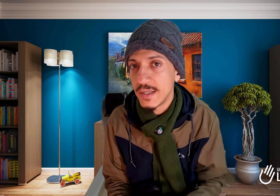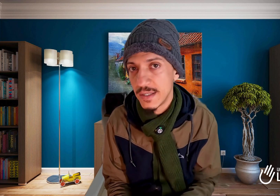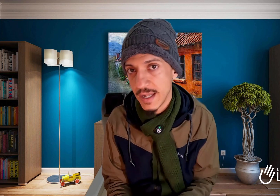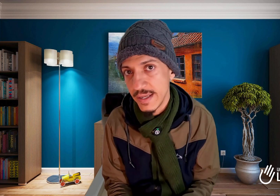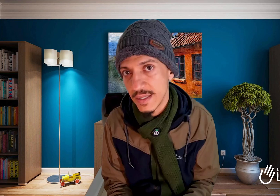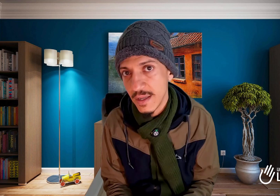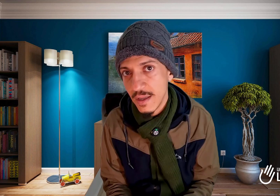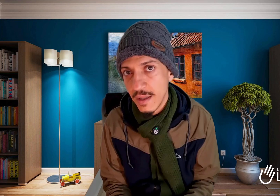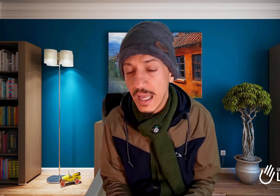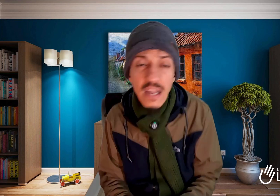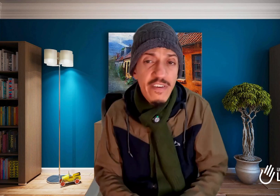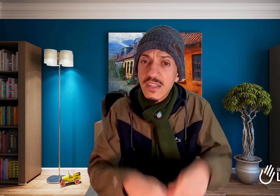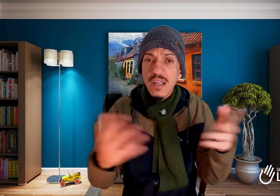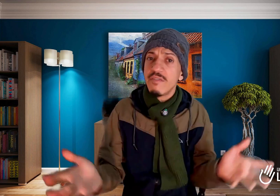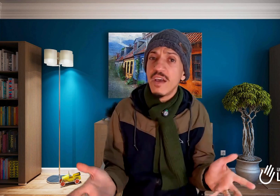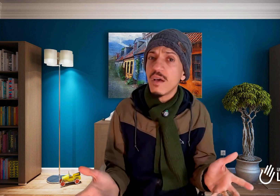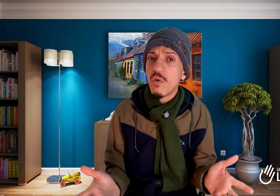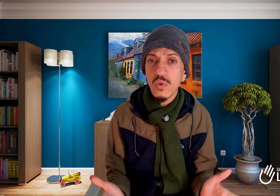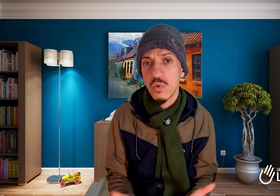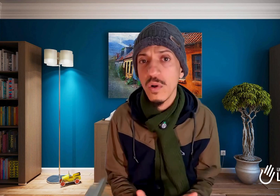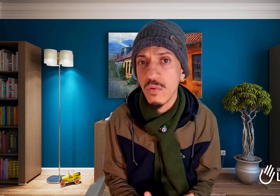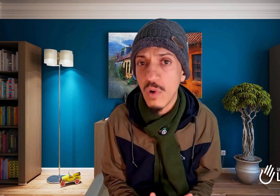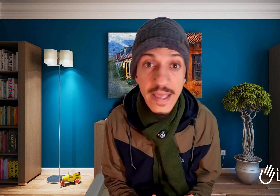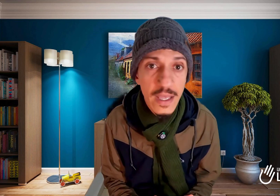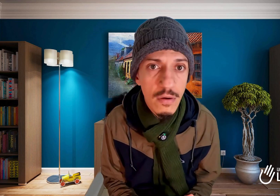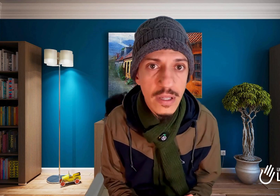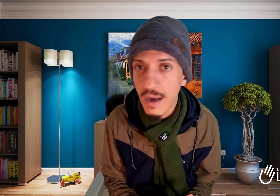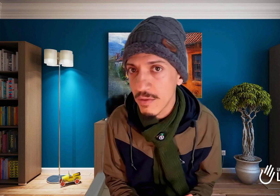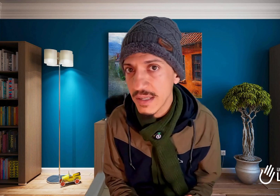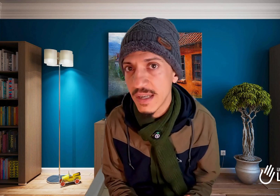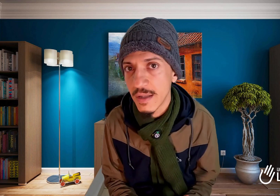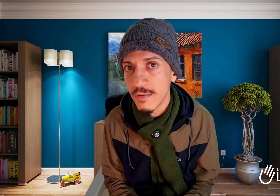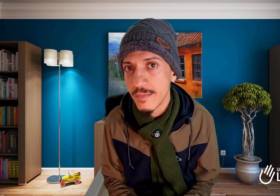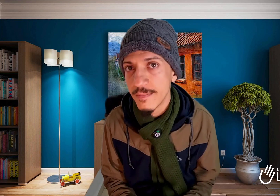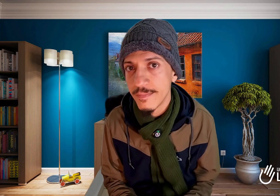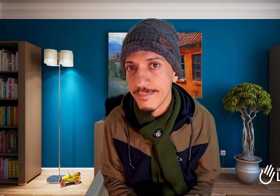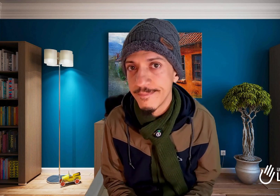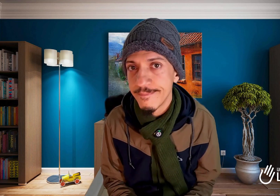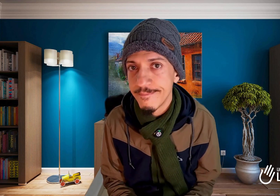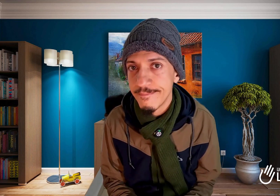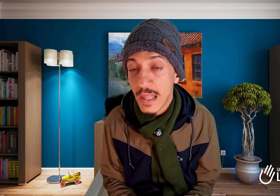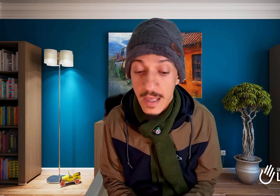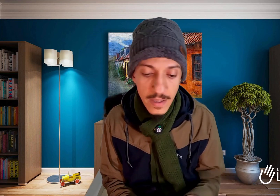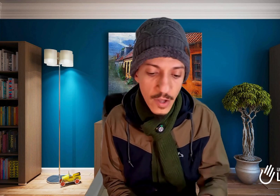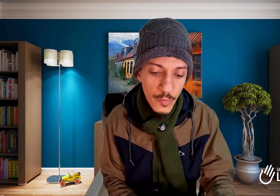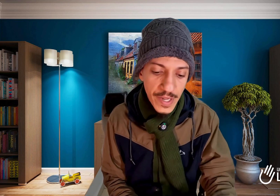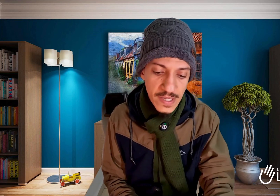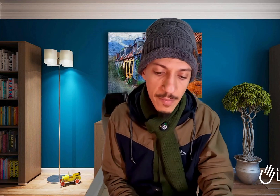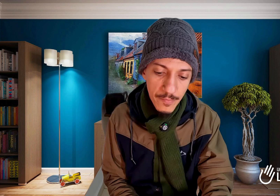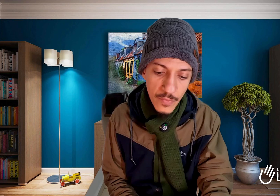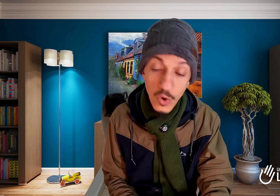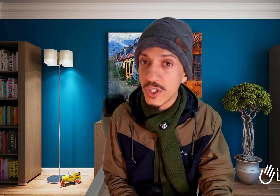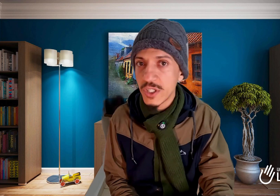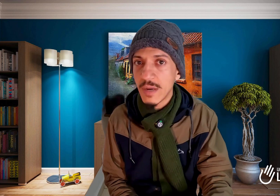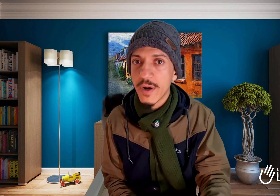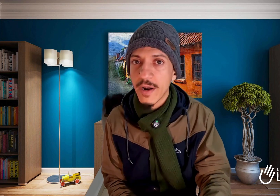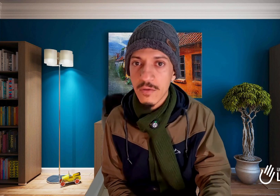sinais. Ele vai descrever como um todo aquilo que está acontecendo. Então, por exemplo, onde a gente está morando